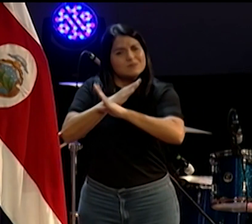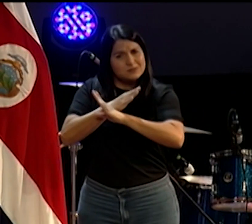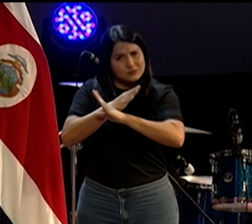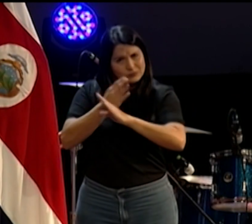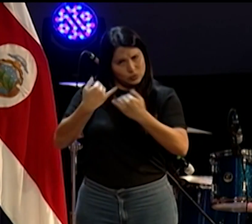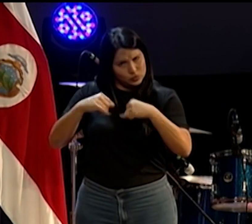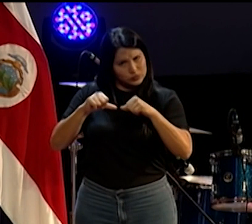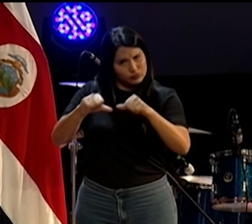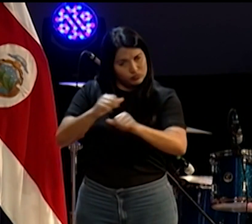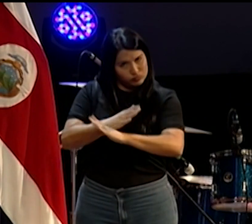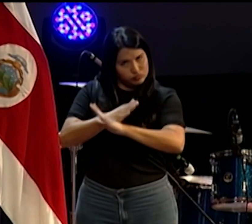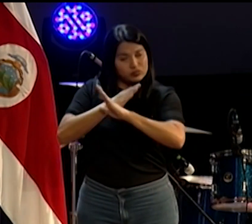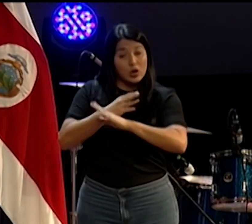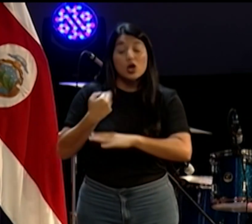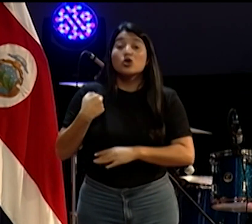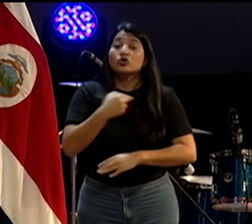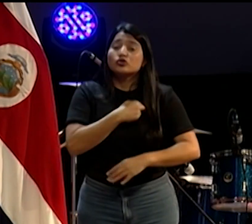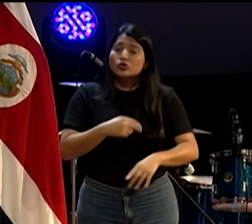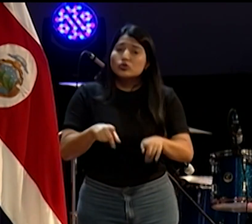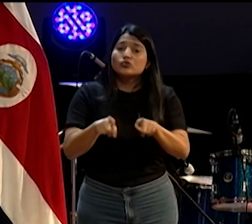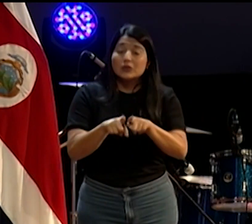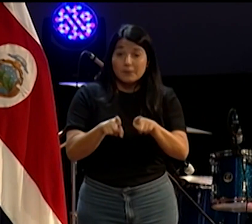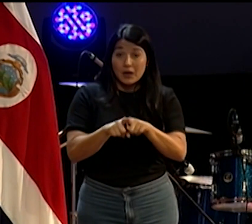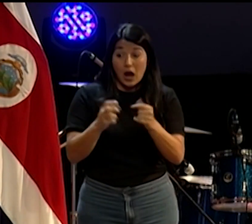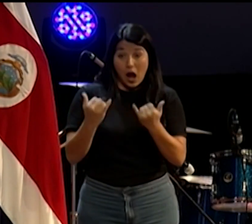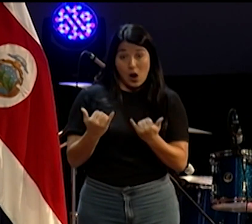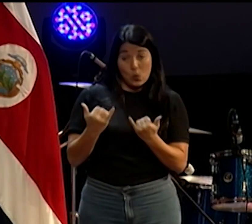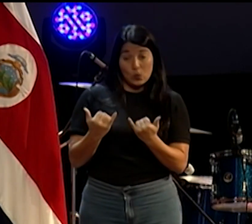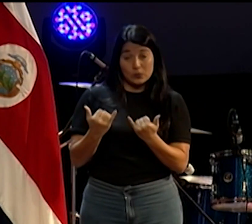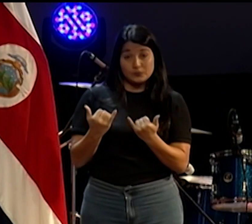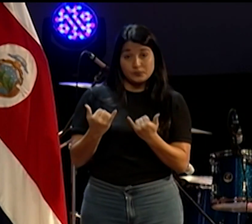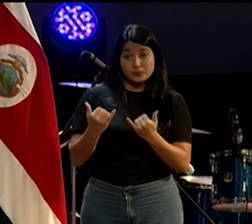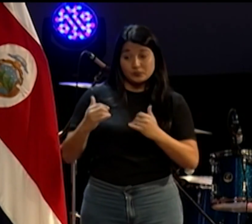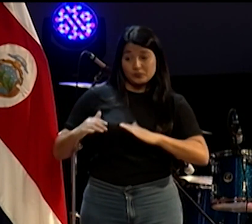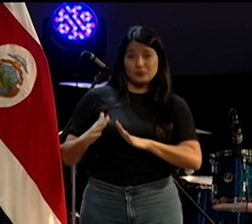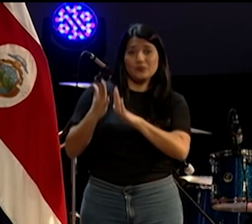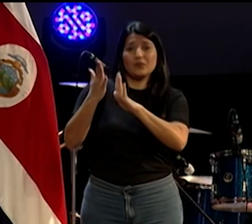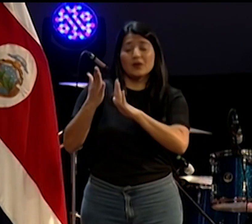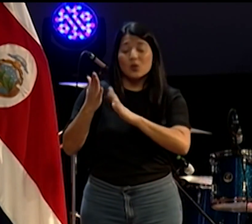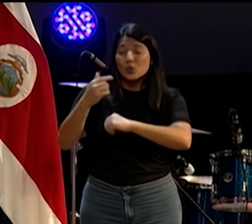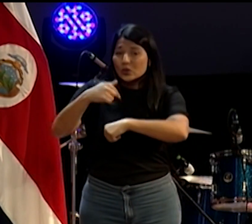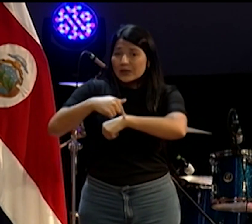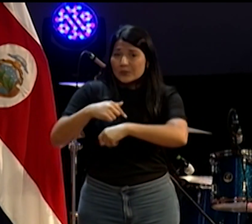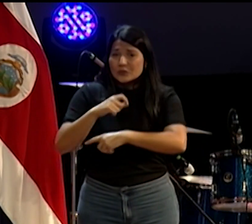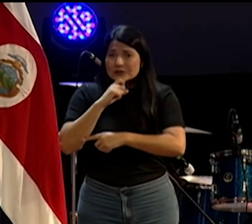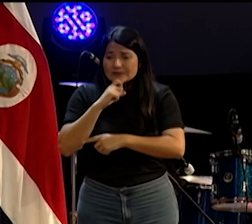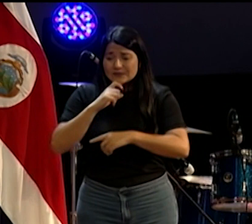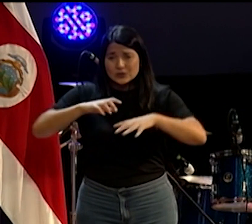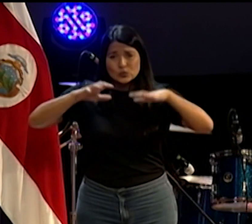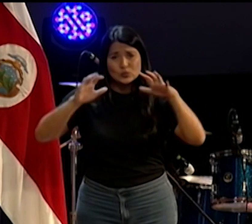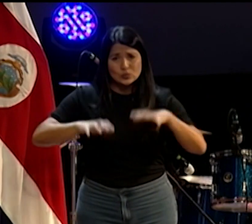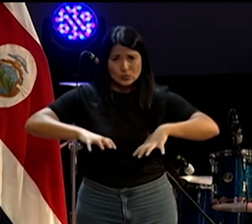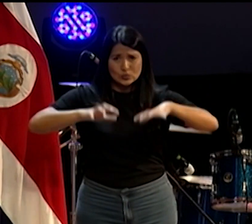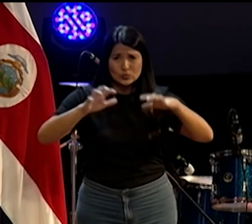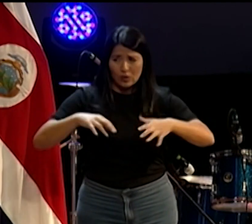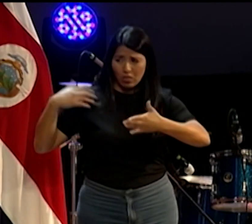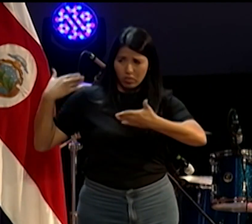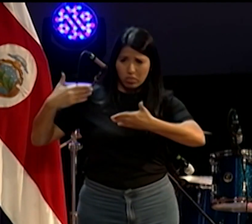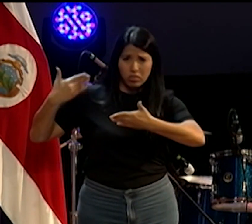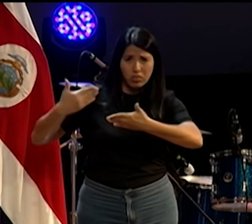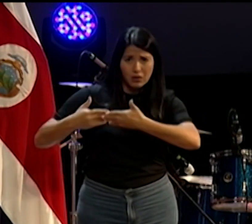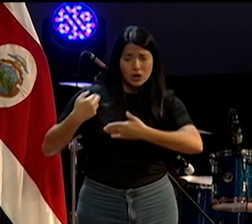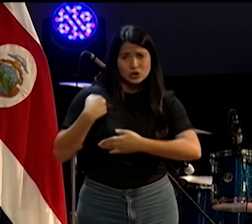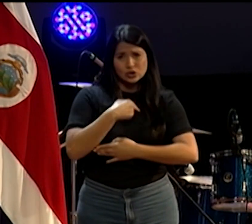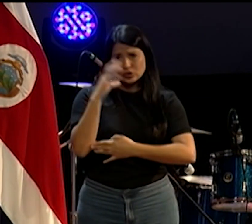Estamos también frente a la afectación de un periodo muy fuerte de lluvias. Durante los últimos días